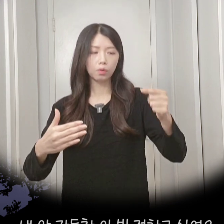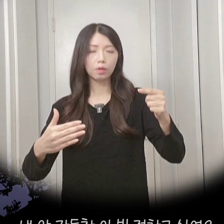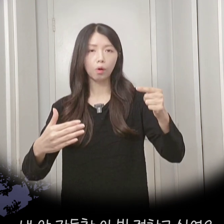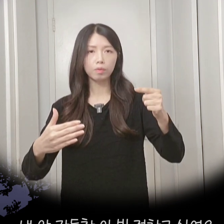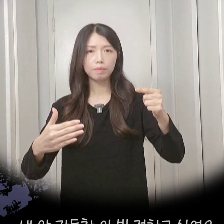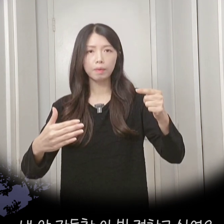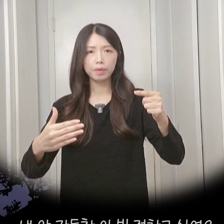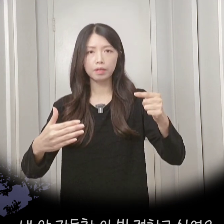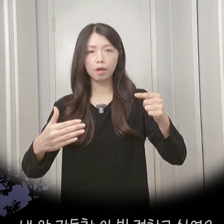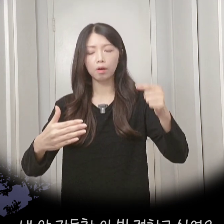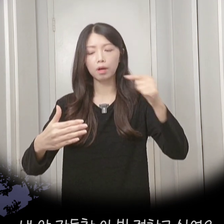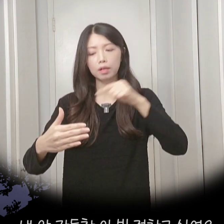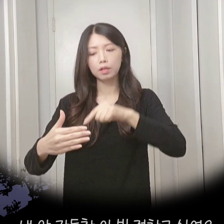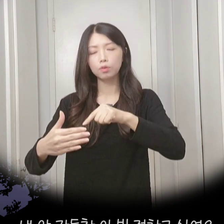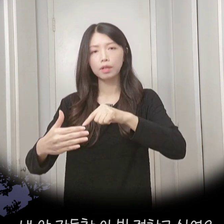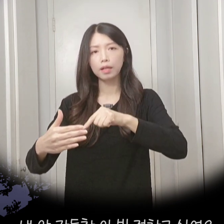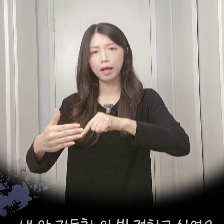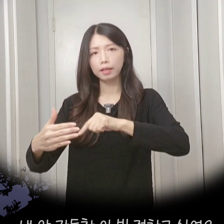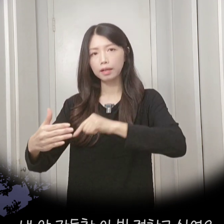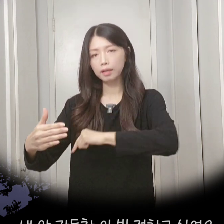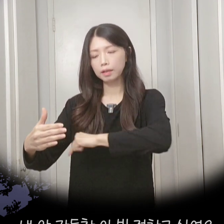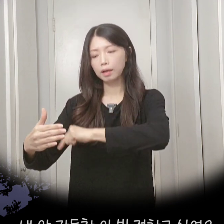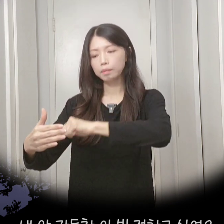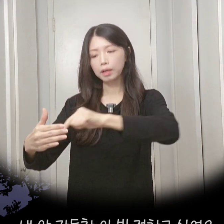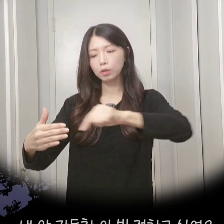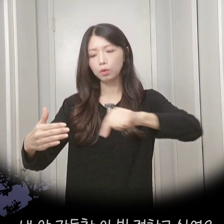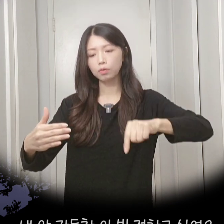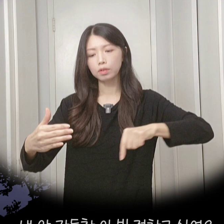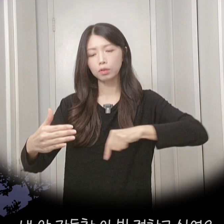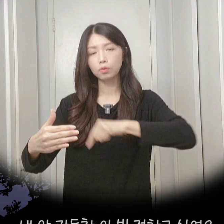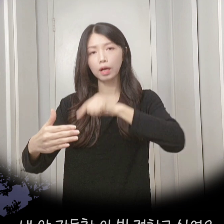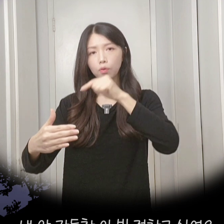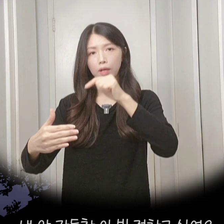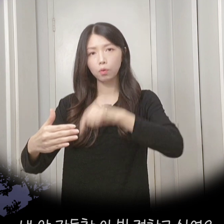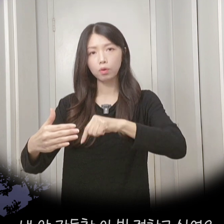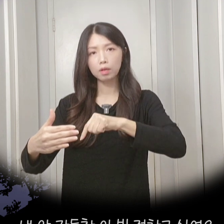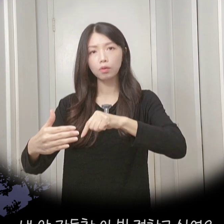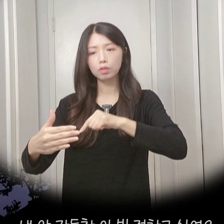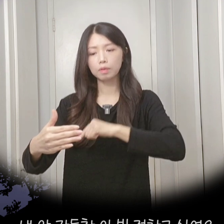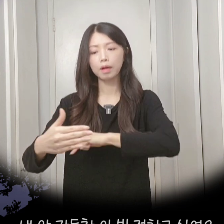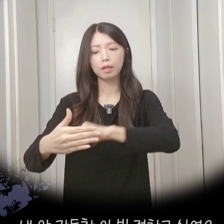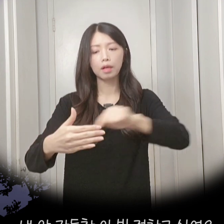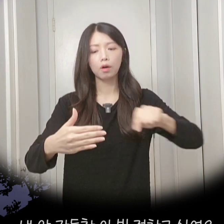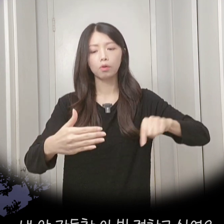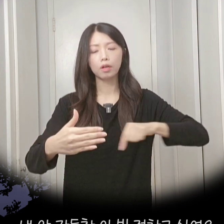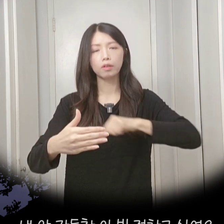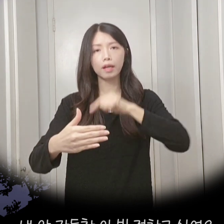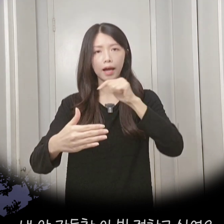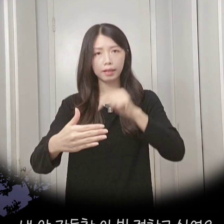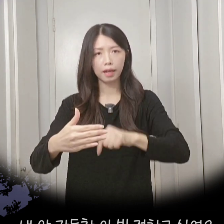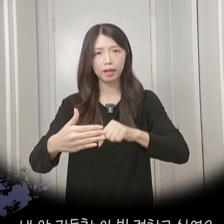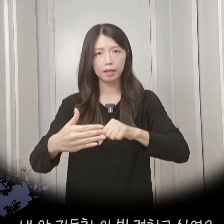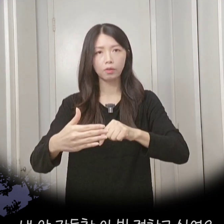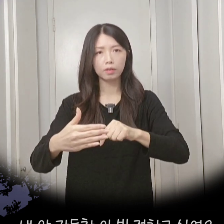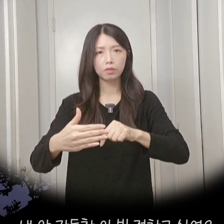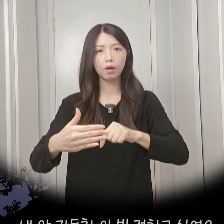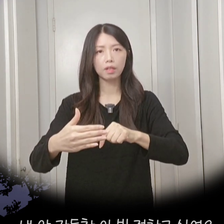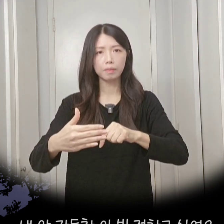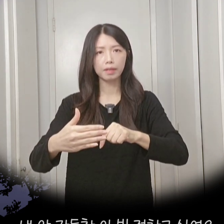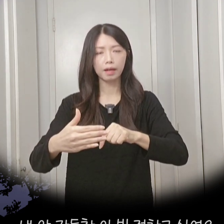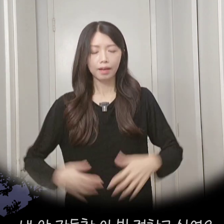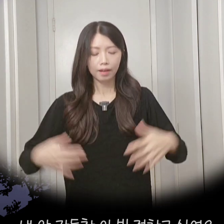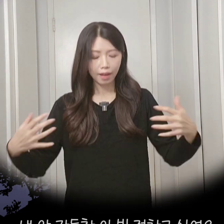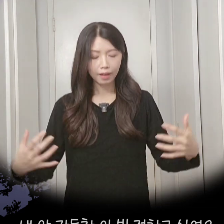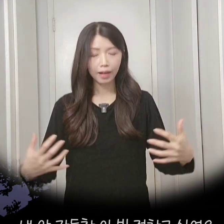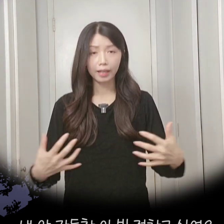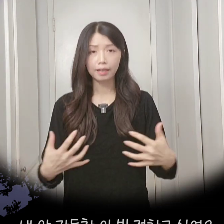다른 손은 검지만 펴셔서 이 울타리 안을 한 바퀴 돌려주시고 가운데 콕 찍어주시면 어디 안에 이런 뜻의 수어가